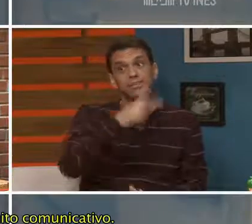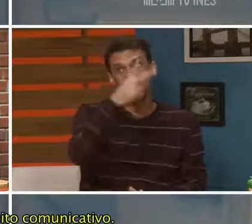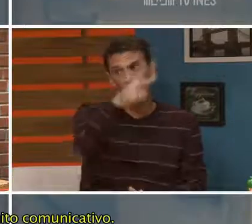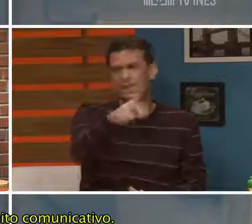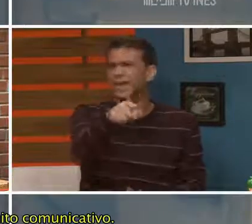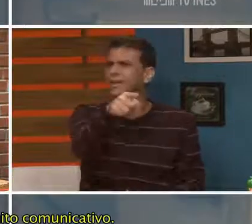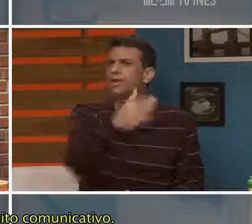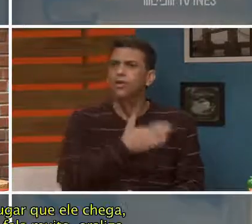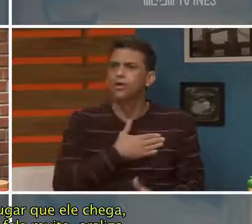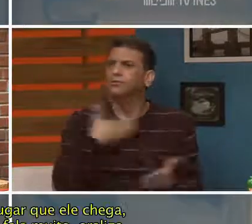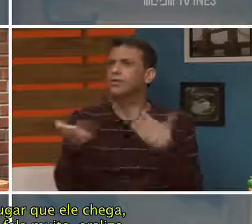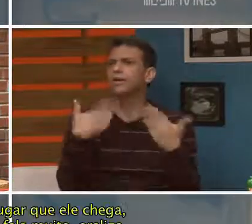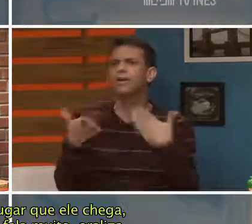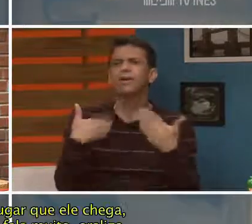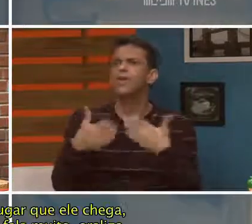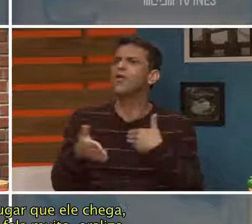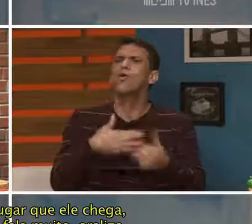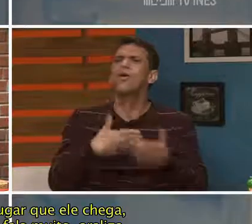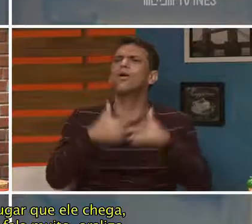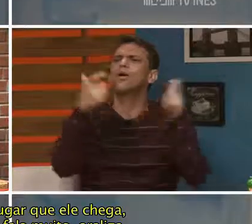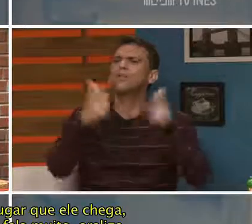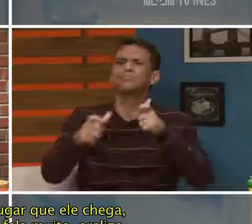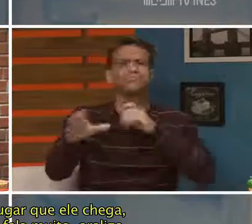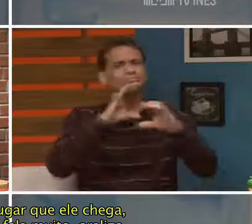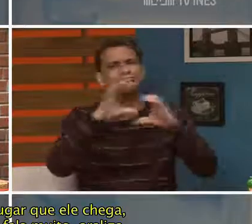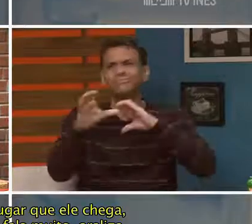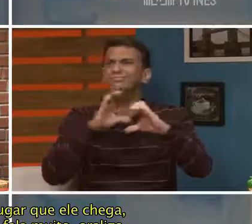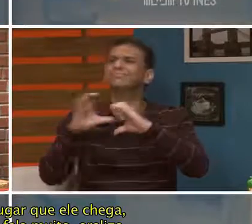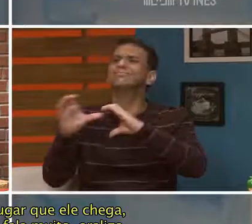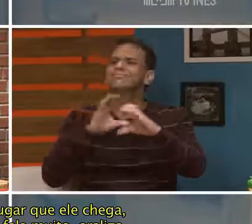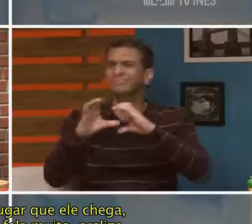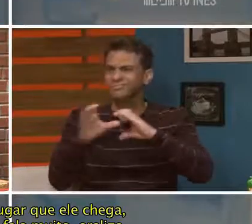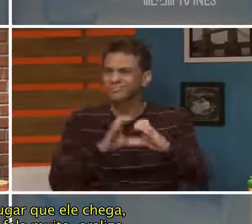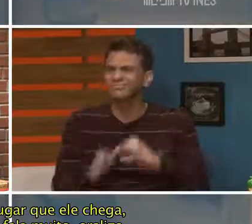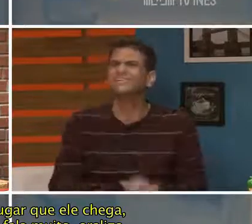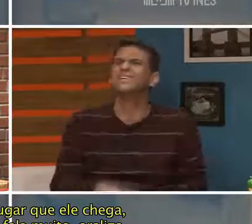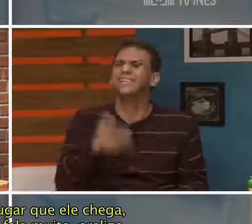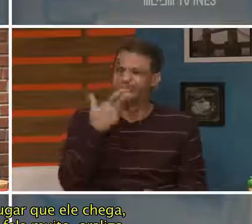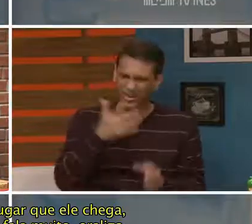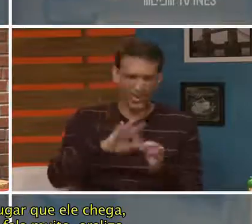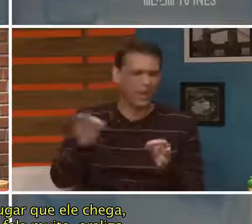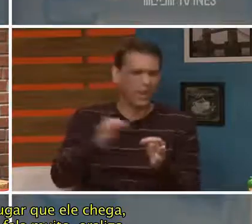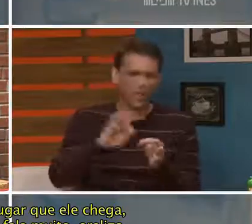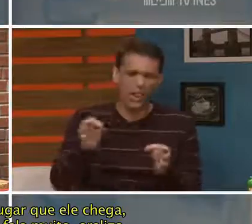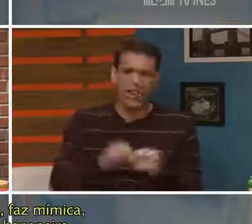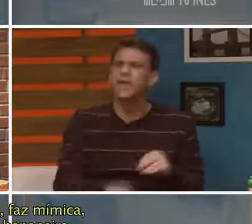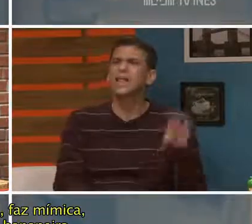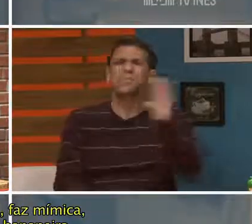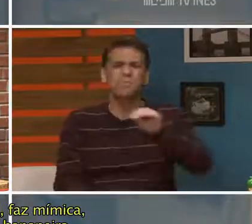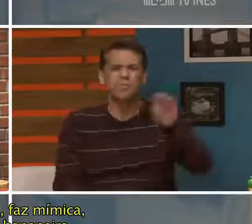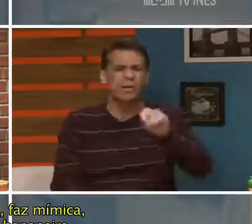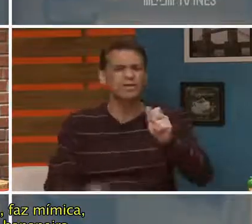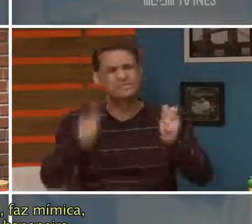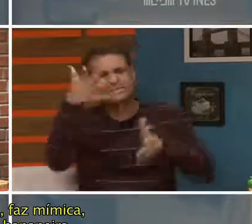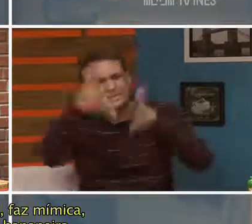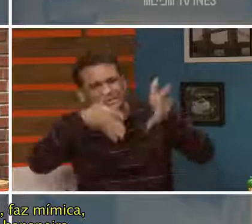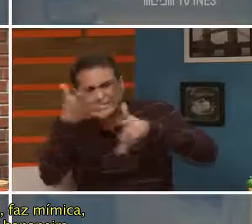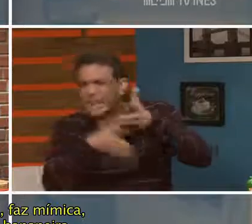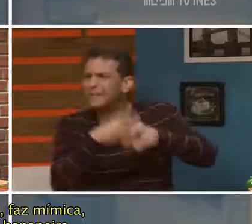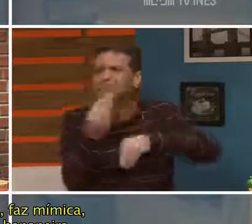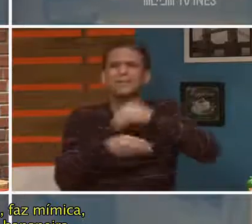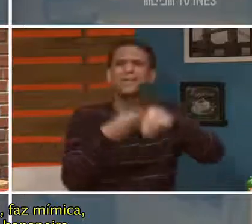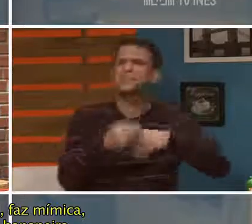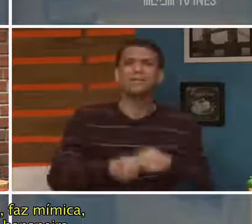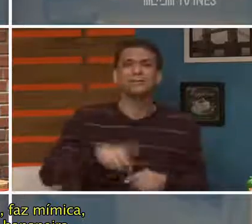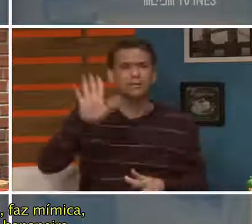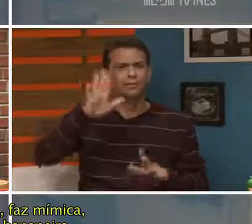muito comunicativo. Em qualquer lugar que ele chegue, ele se dá bem, fala muito, ele oraliza, ele faz sinal, ele